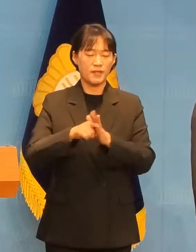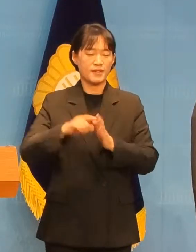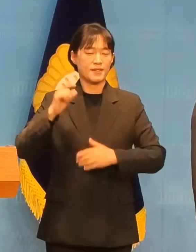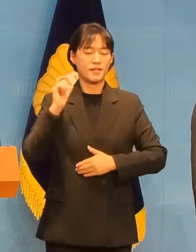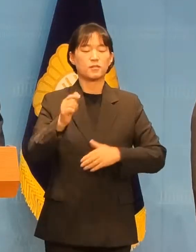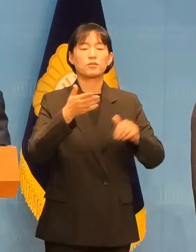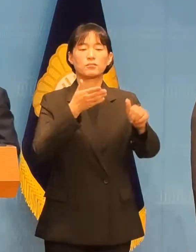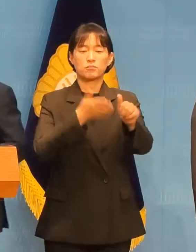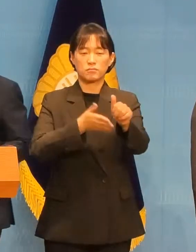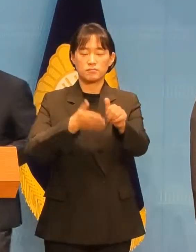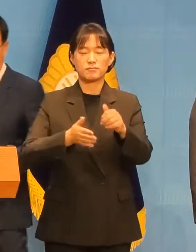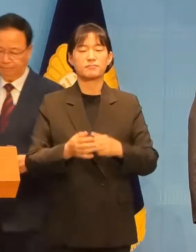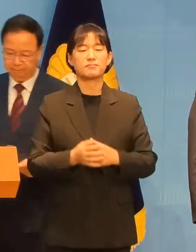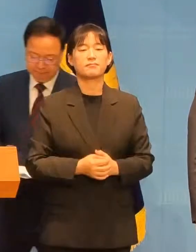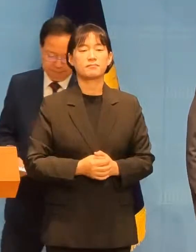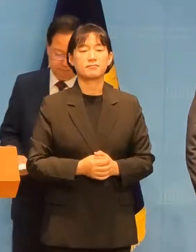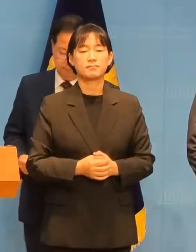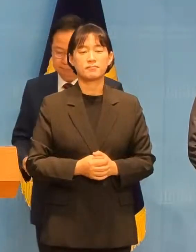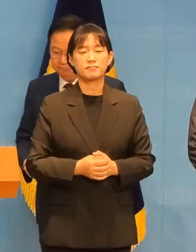요구합니다.